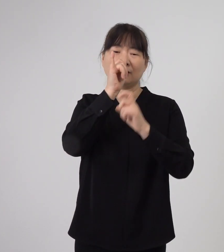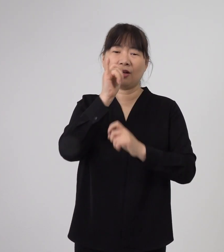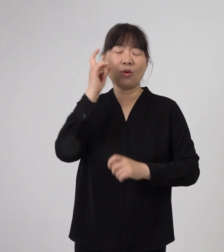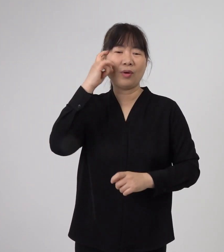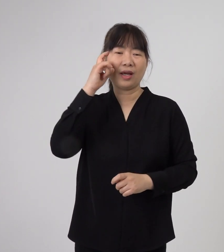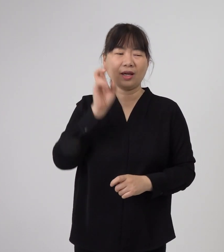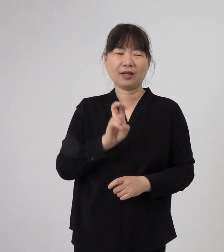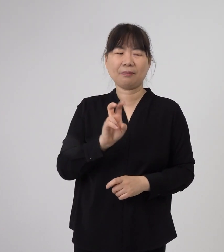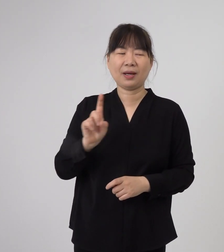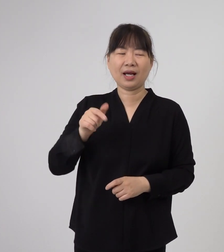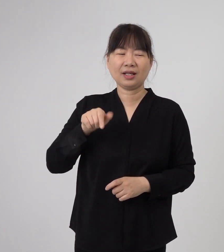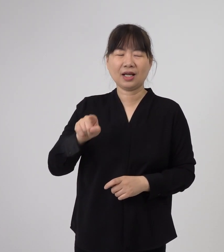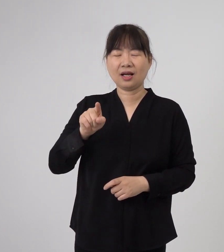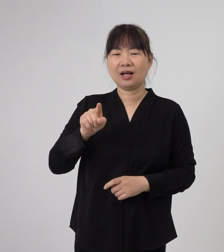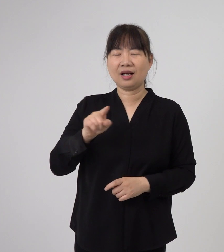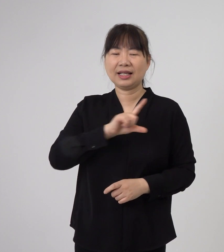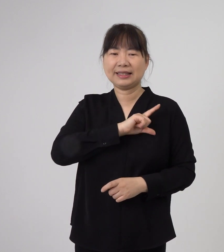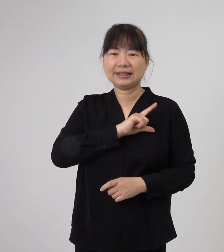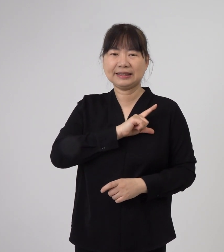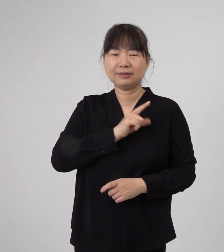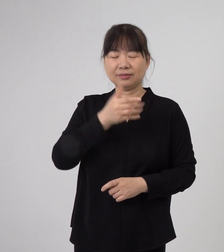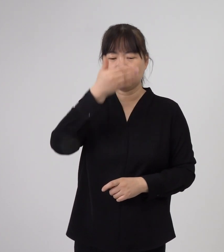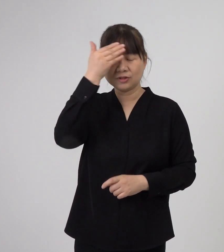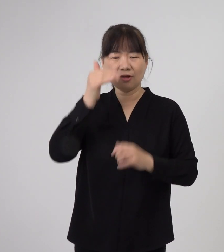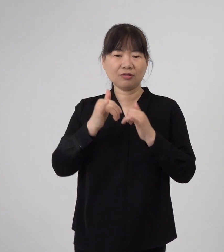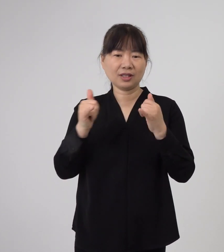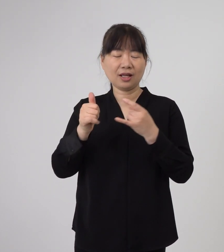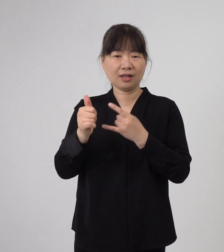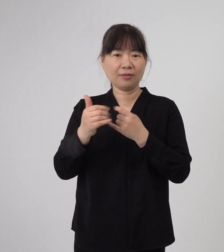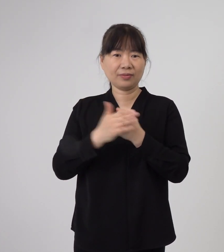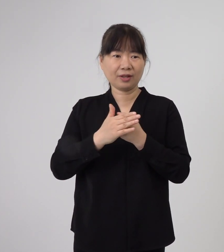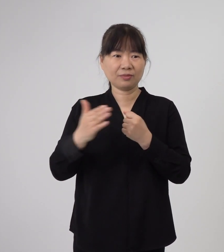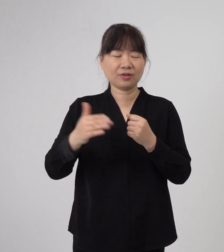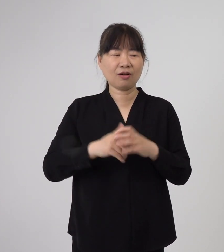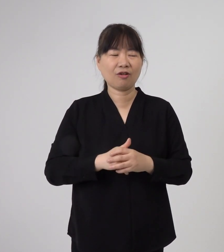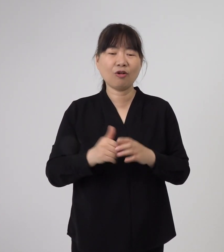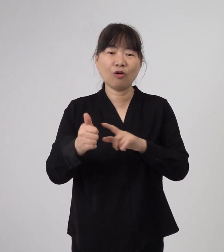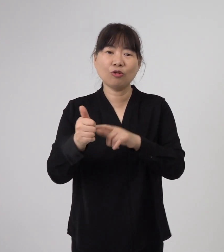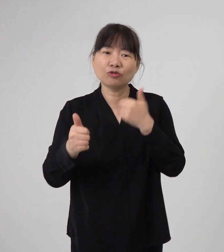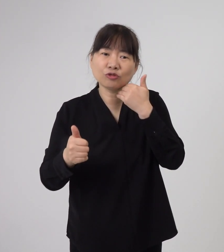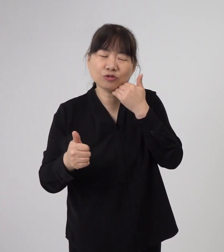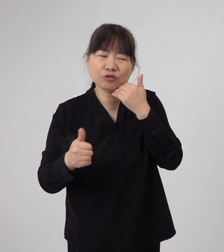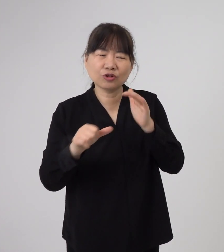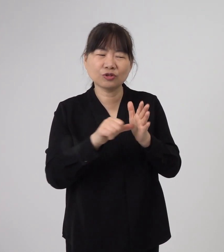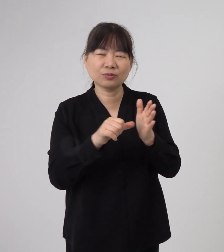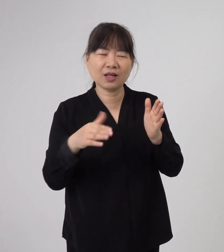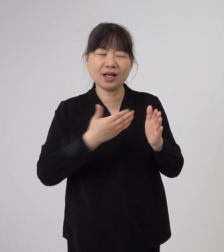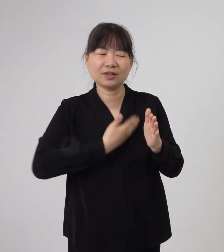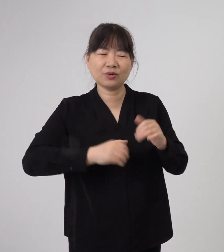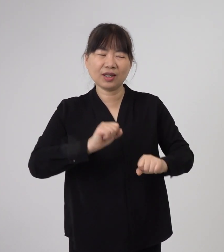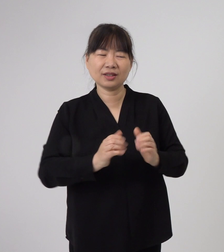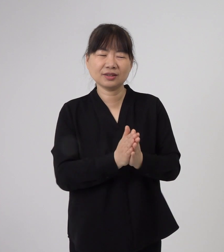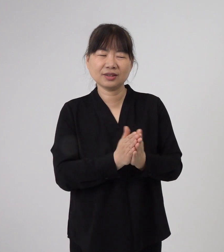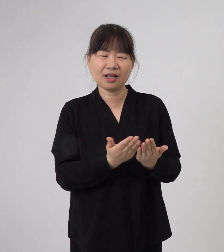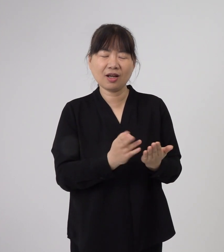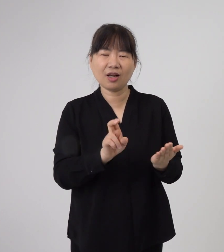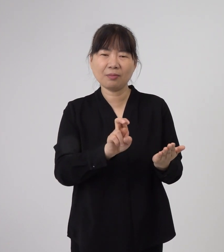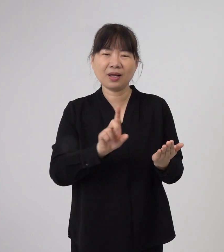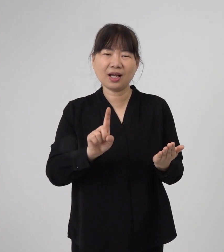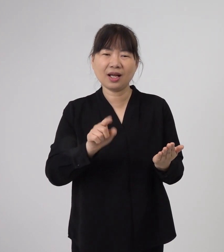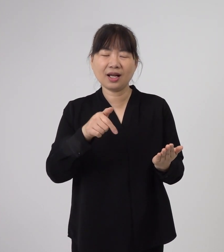마가라는 그 청년 때문에. 이 마가는 누군가 하면 그 유명한 사도행전의 마가의